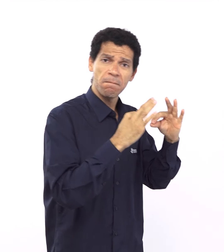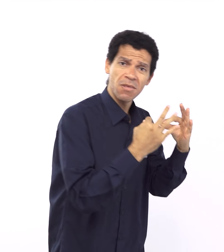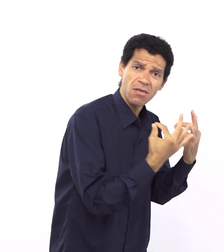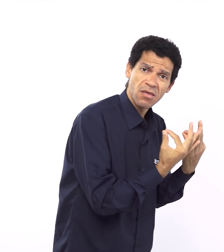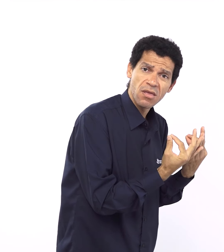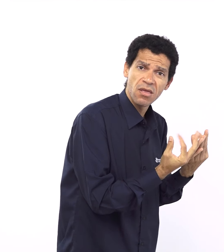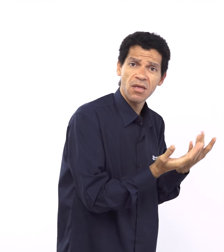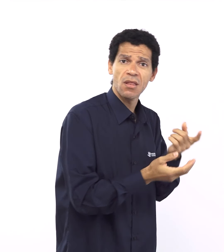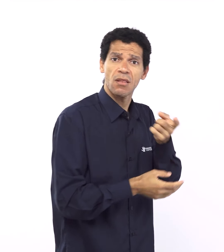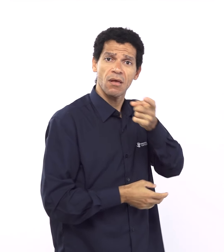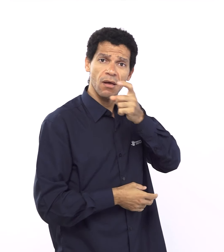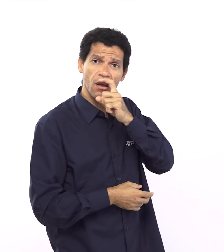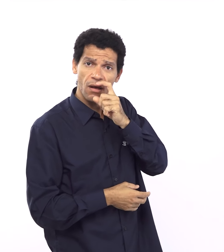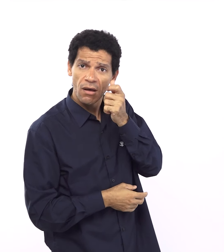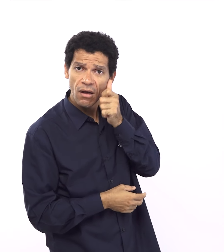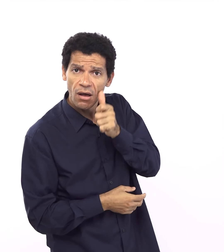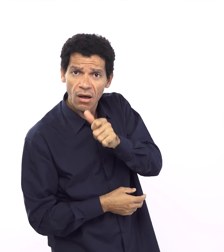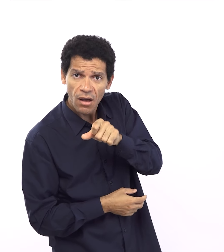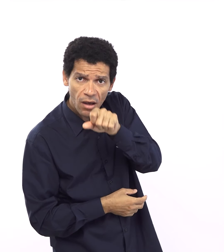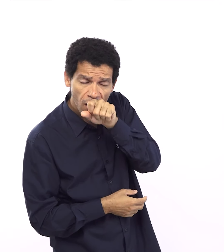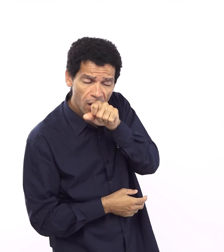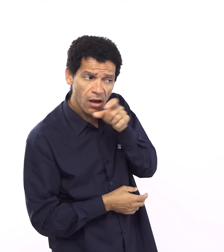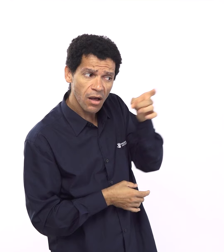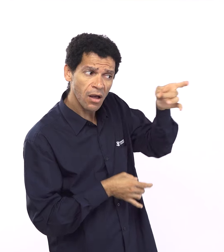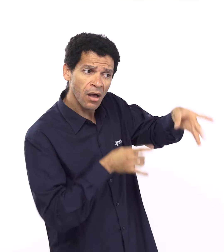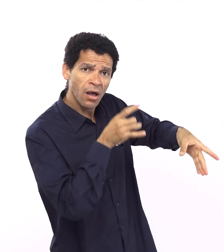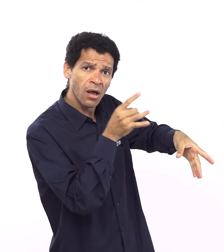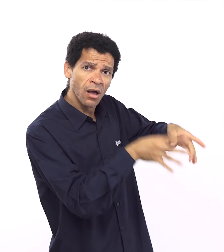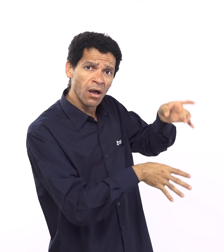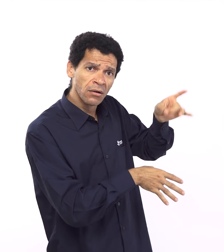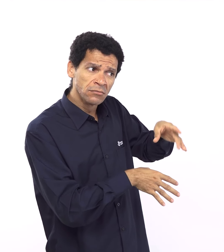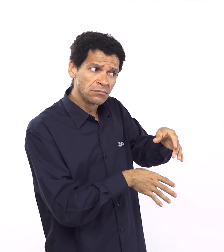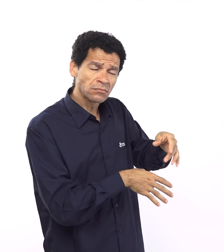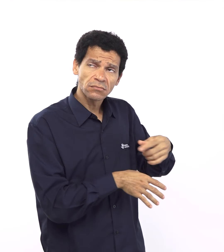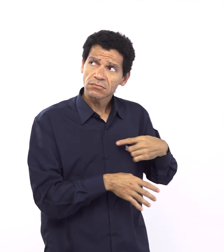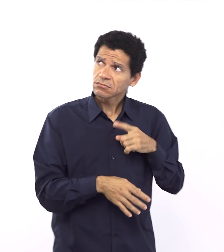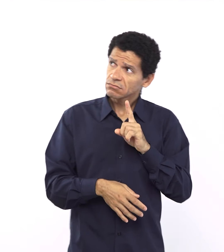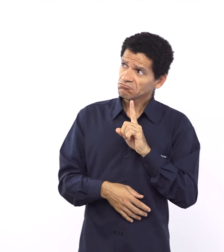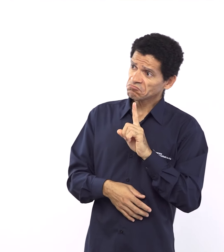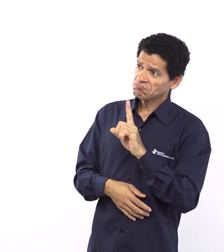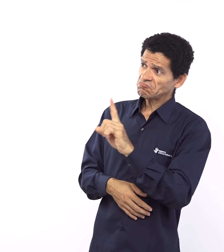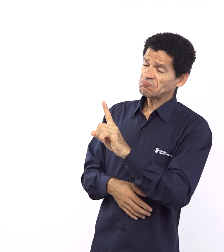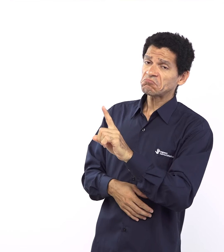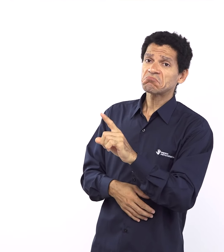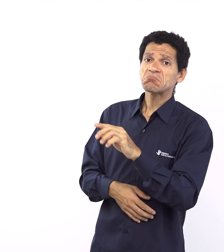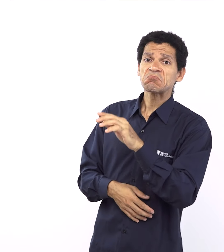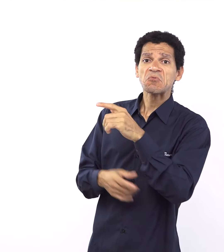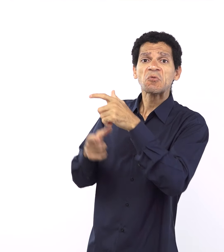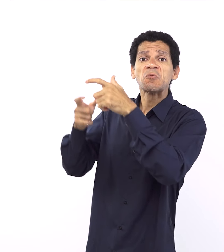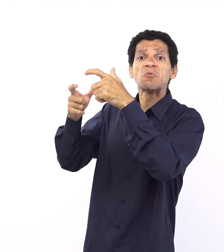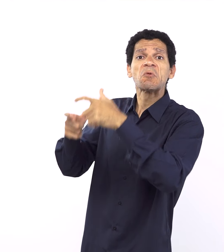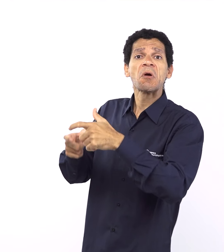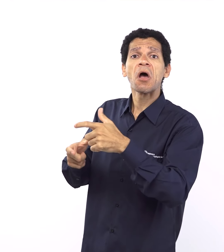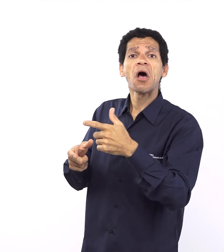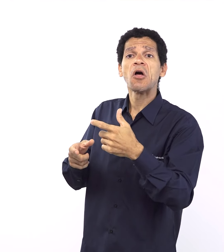Então, uma frase que vai conectar essas duas histórias, além de outros detalhes, é que o povo de Babel, eles estavam se unindo, se juntando contra